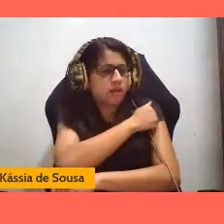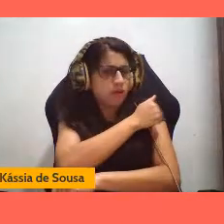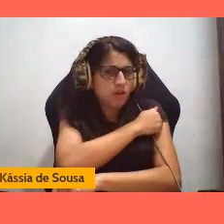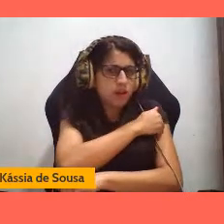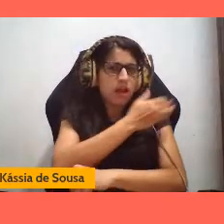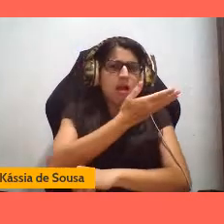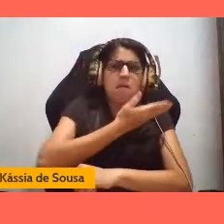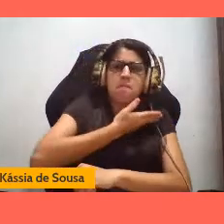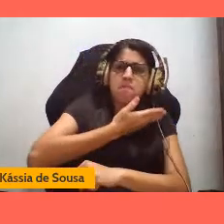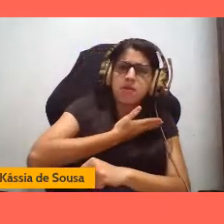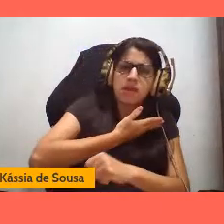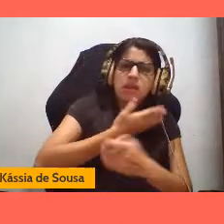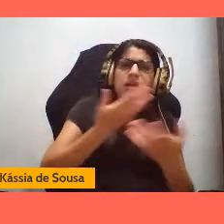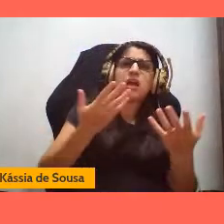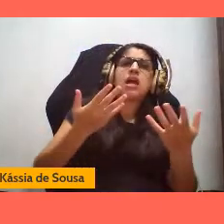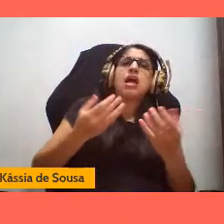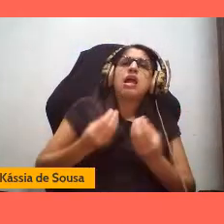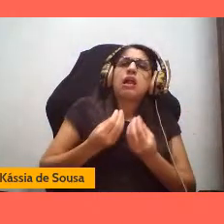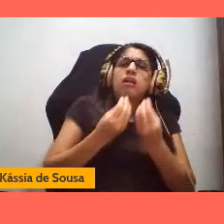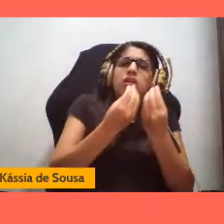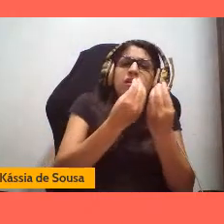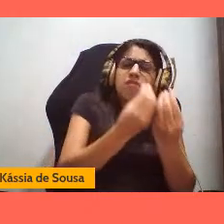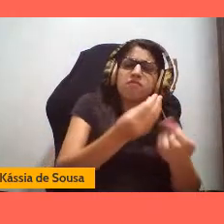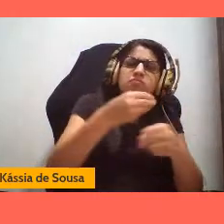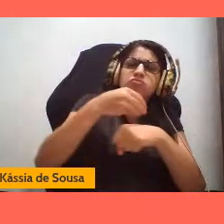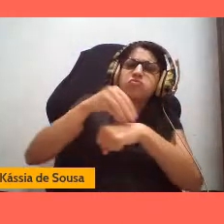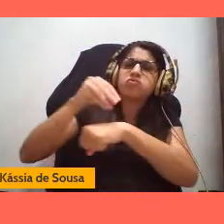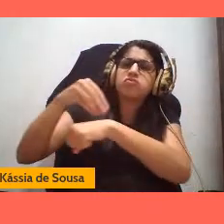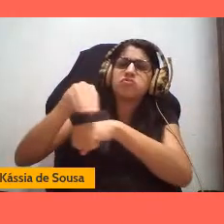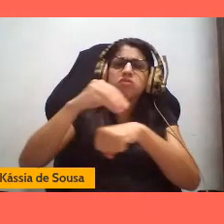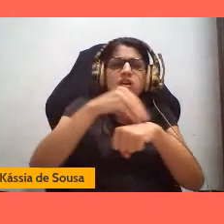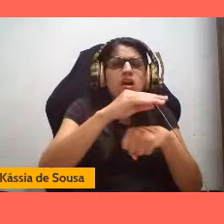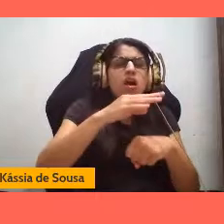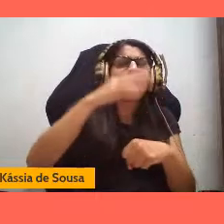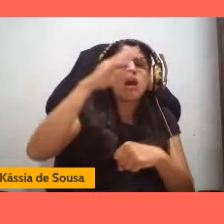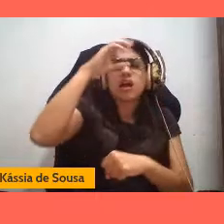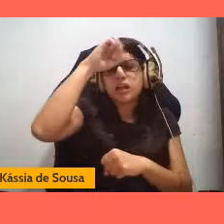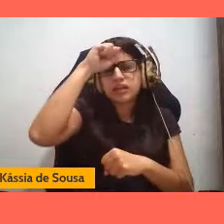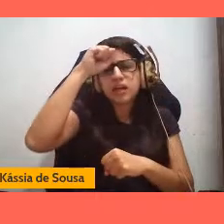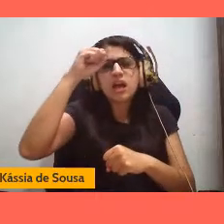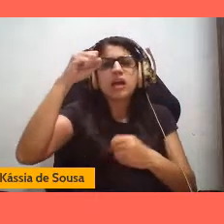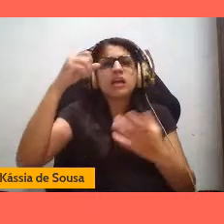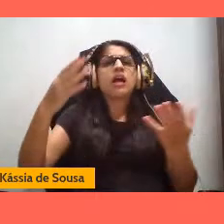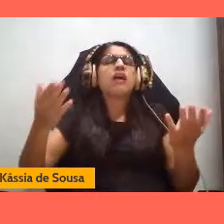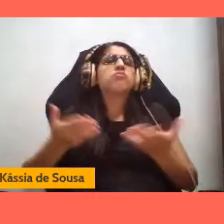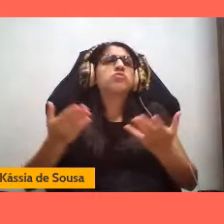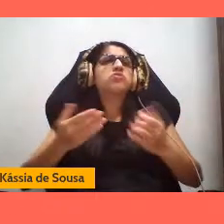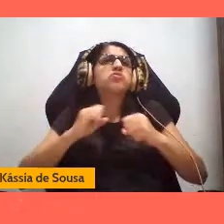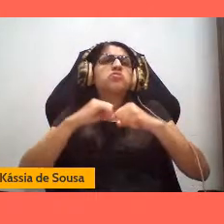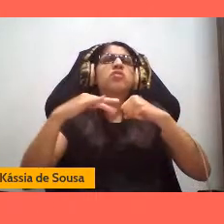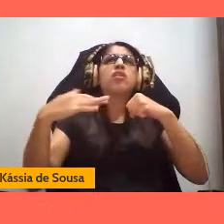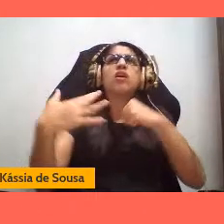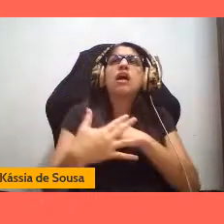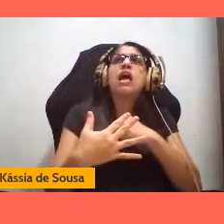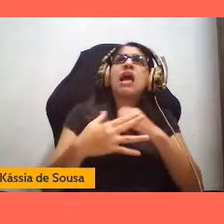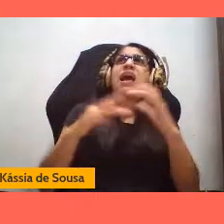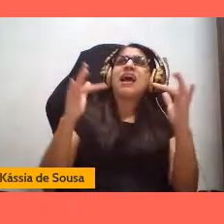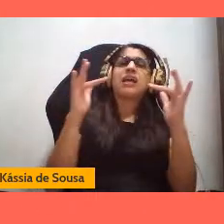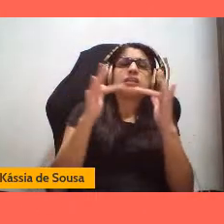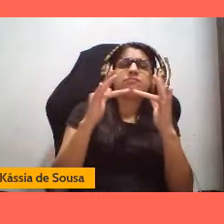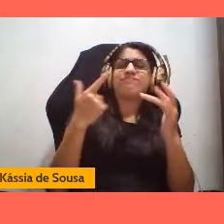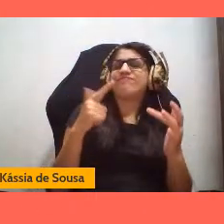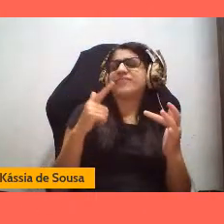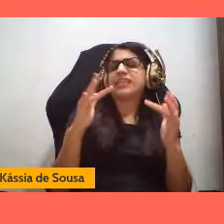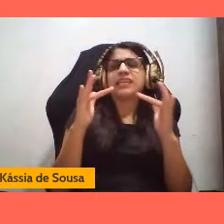seu conhecimento, ainda que a gente esteja nesse período de pandemia, não esteja tendo esse contato com o aluno, que é a